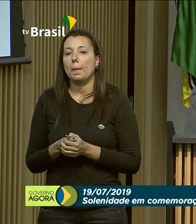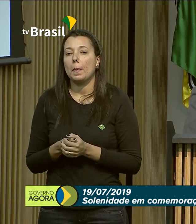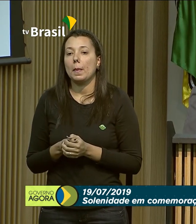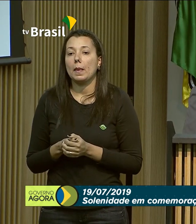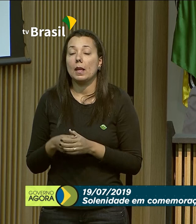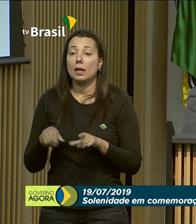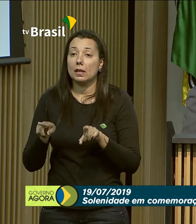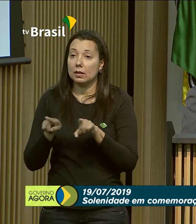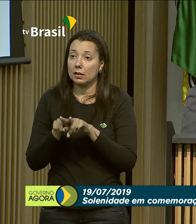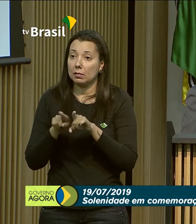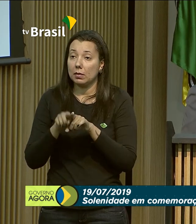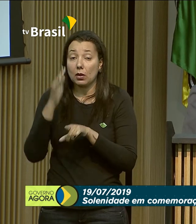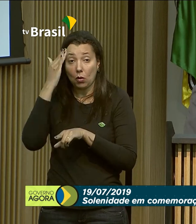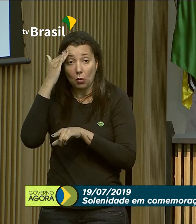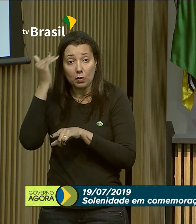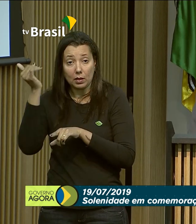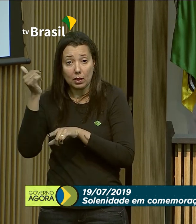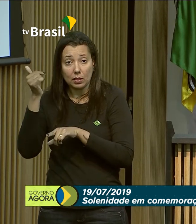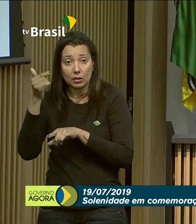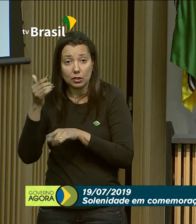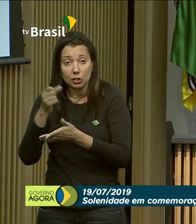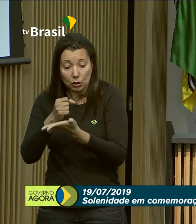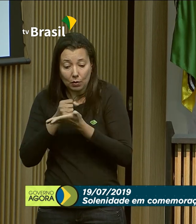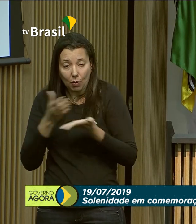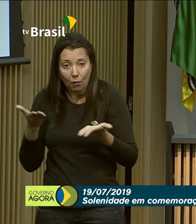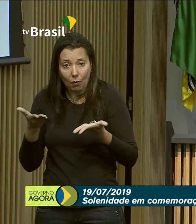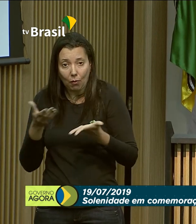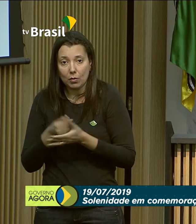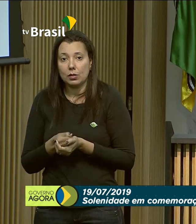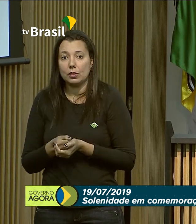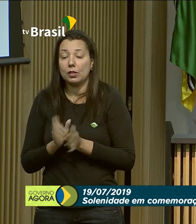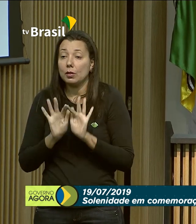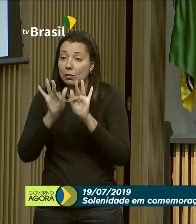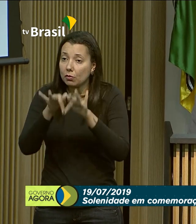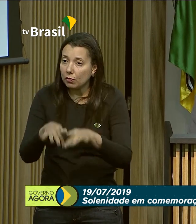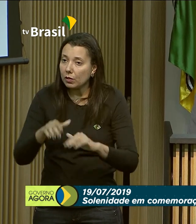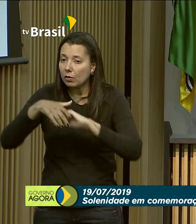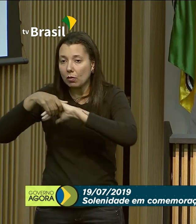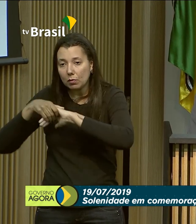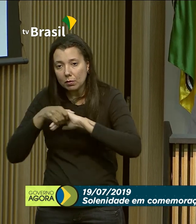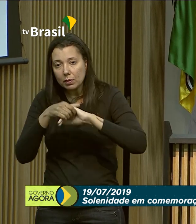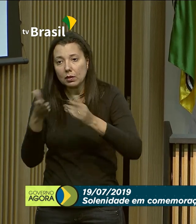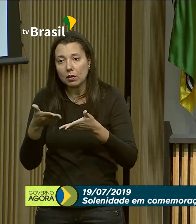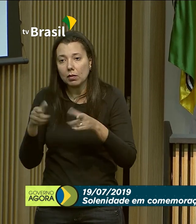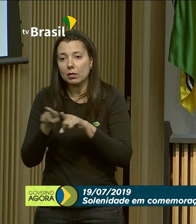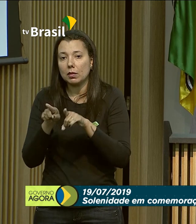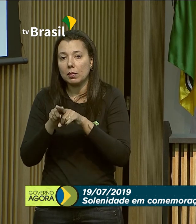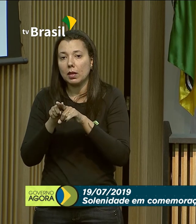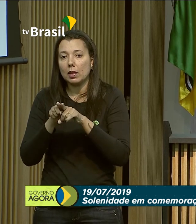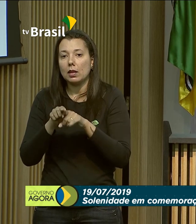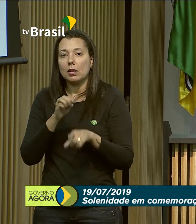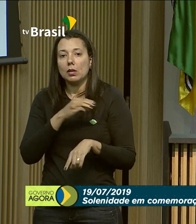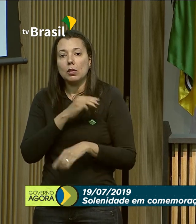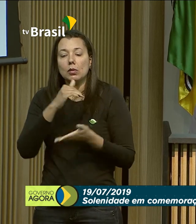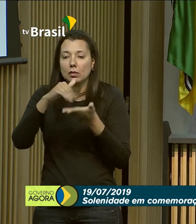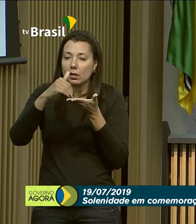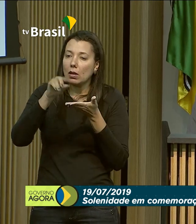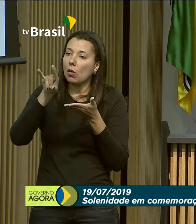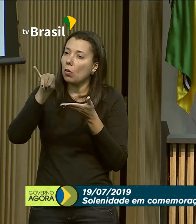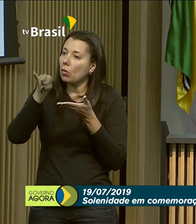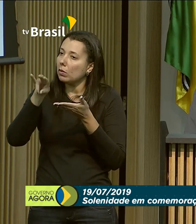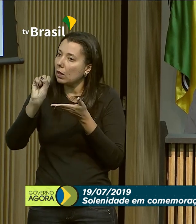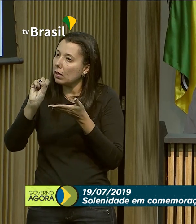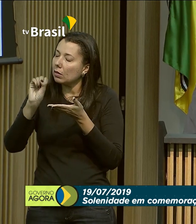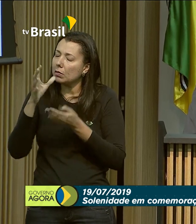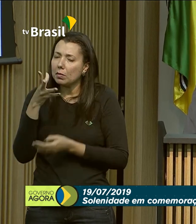pela merecida homenagem que recebem hoje. Por fim, cumprimento o secretário Ronaldo e toda a equipe do futebol